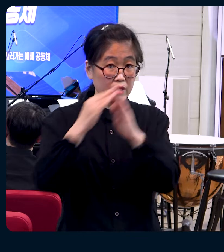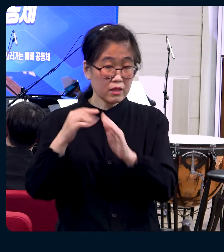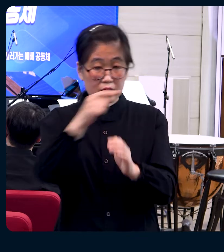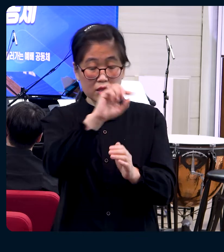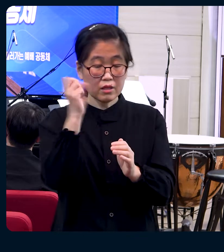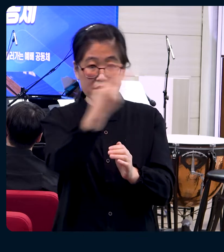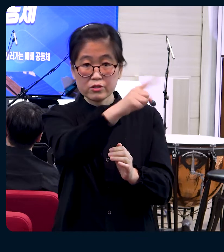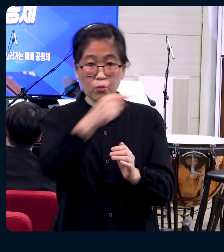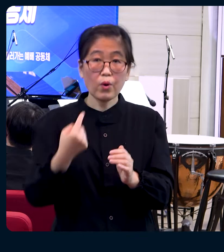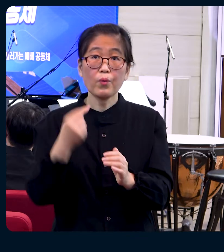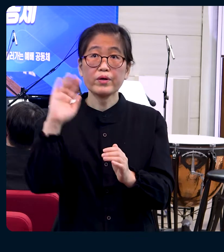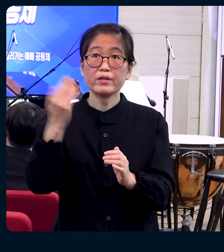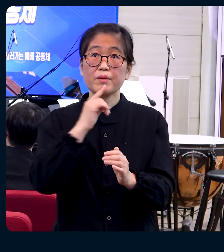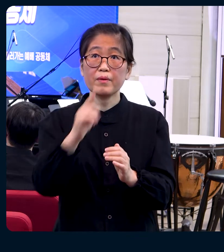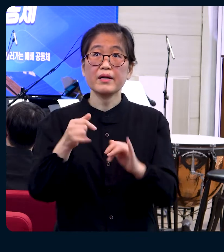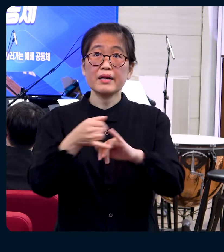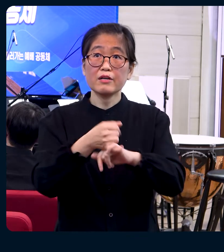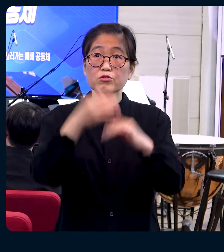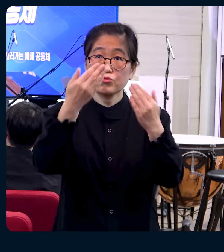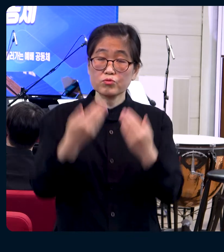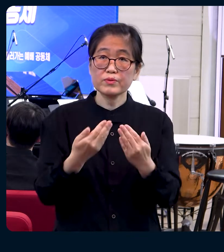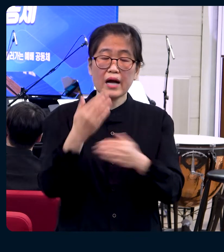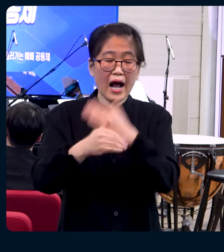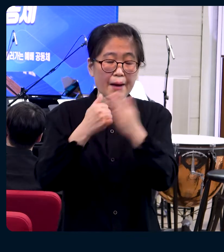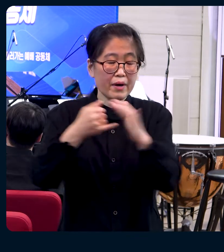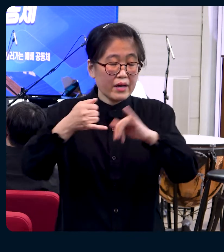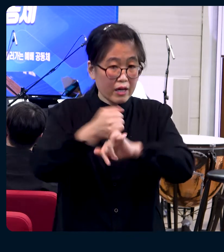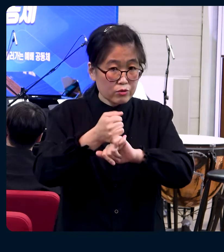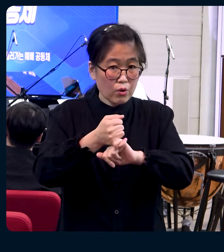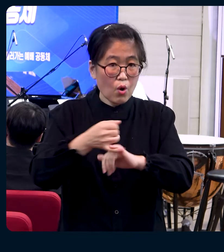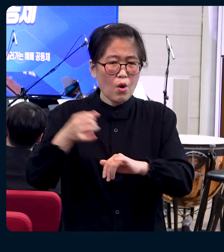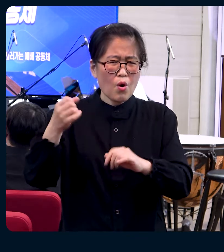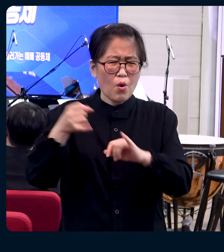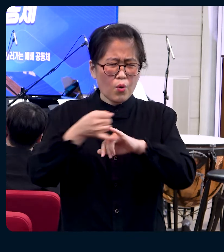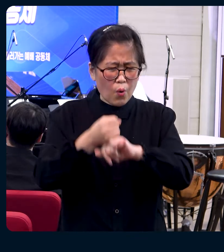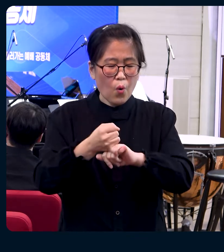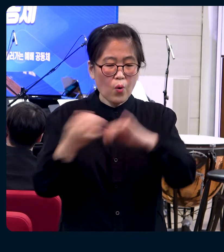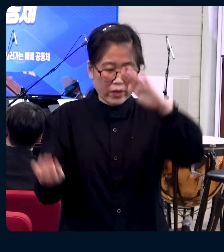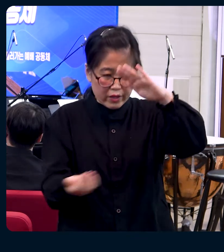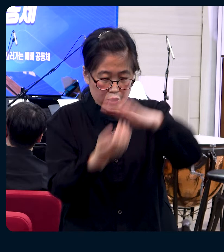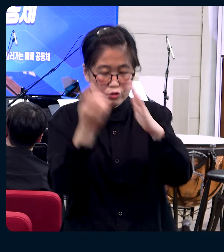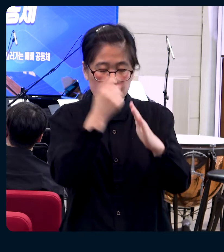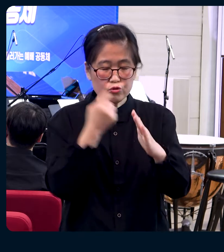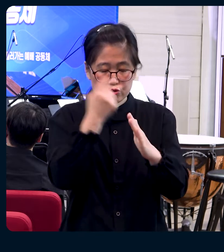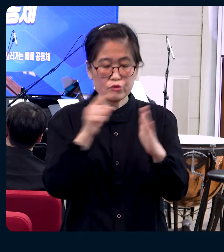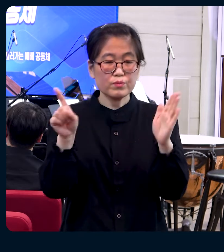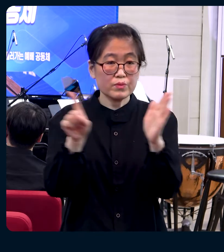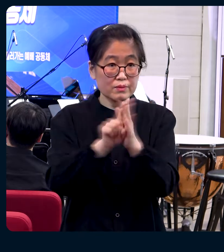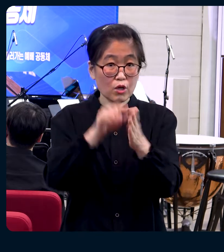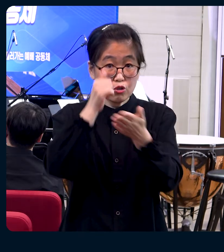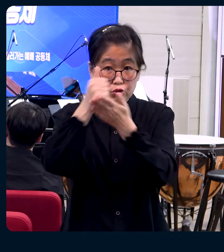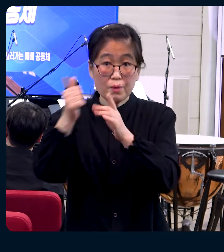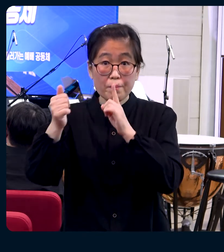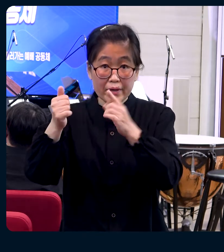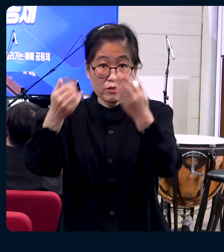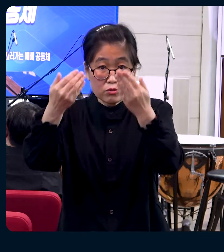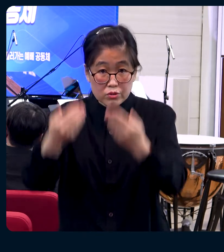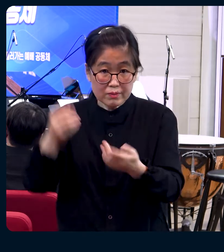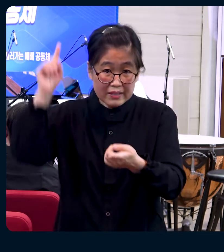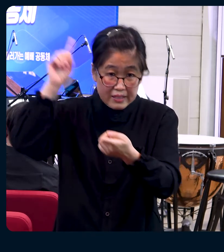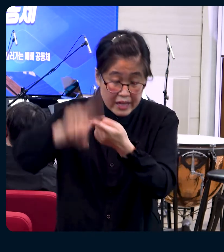나온다는 약속을 주시는 거예요. 하나님이 약속을 주세요. 하나님의 약속은 반드시 이루어질 줄로 믿습니다.